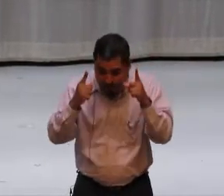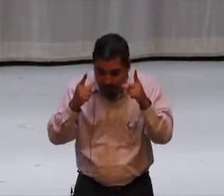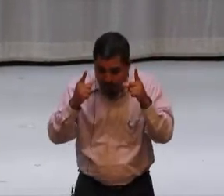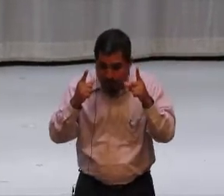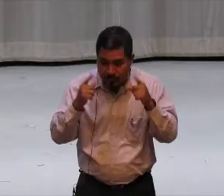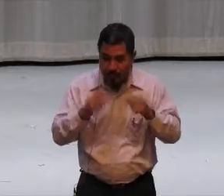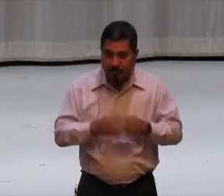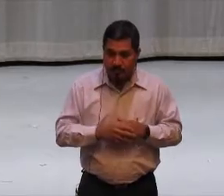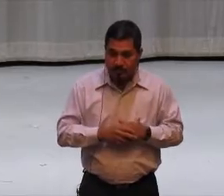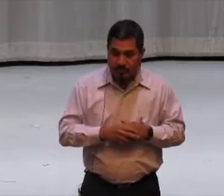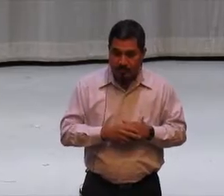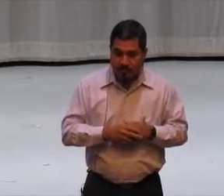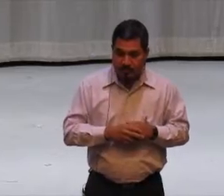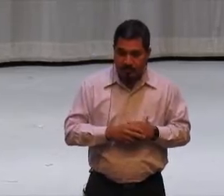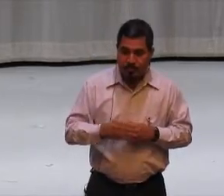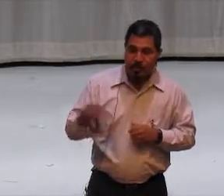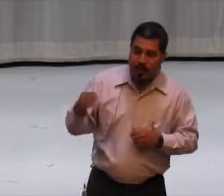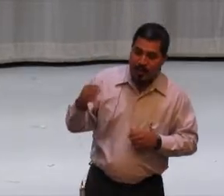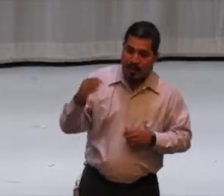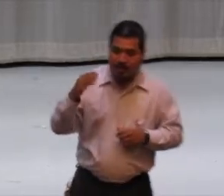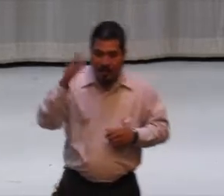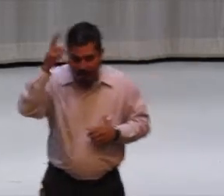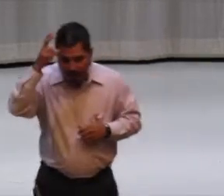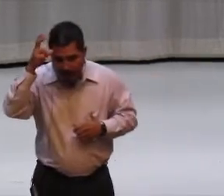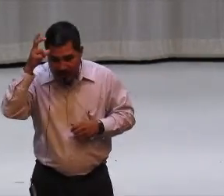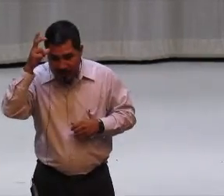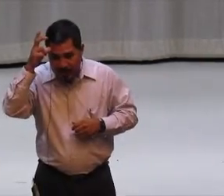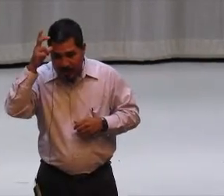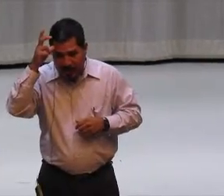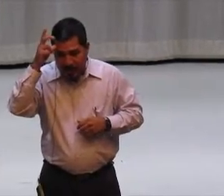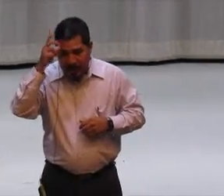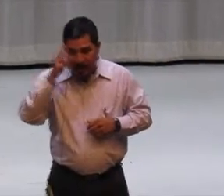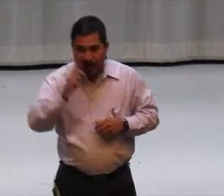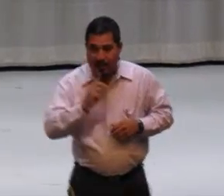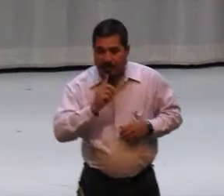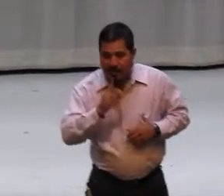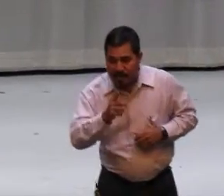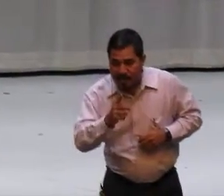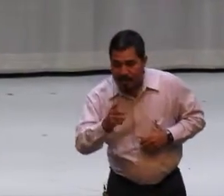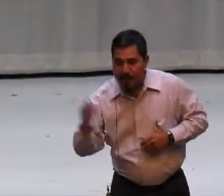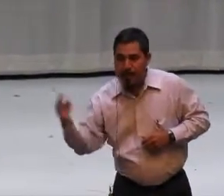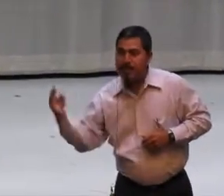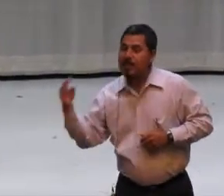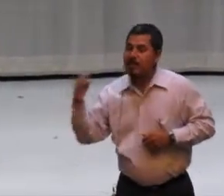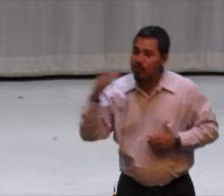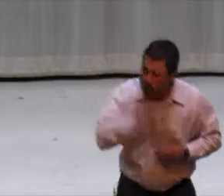despiertos, porque Satanás de veras que es mentiroso.